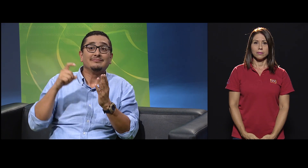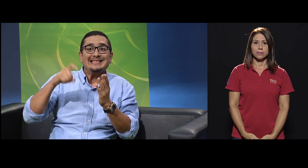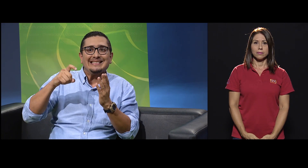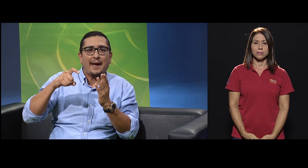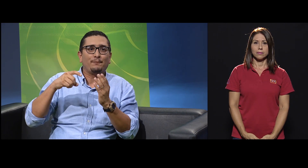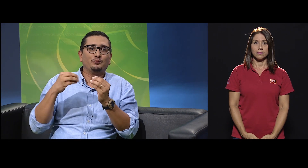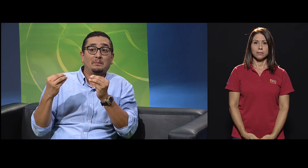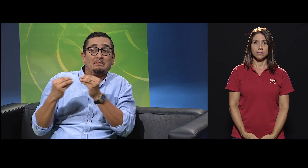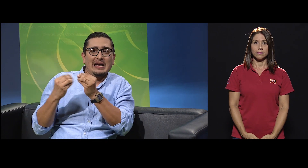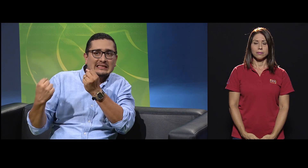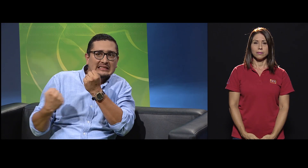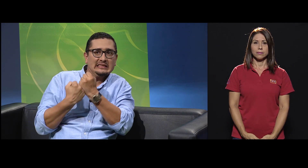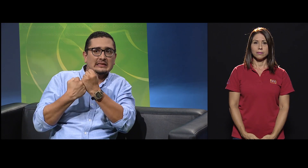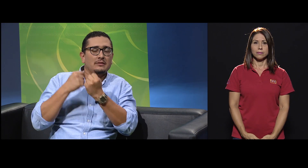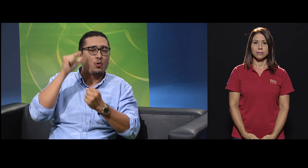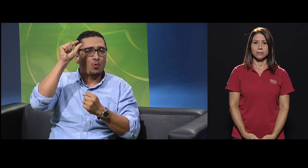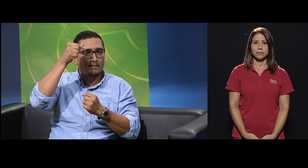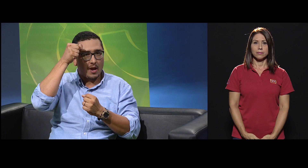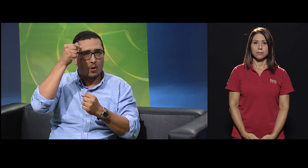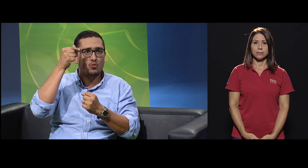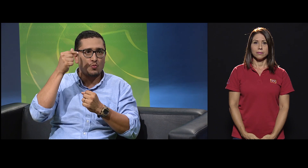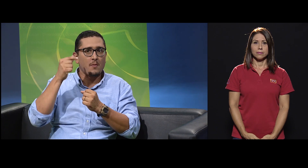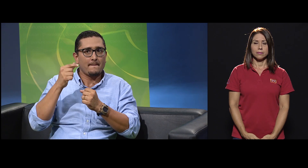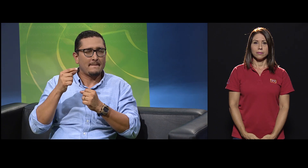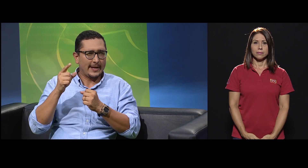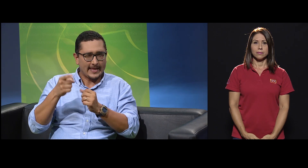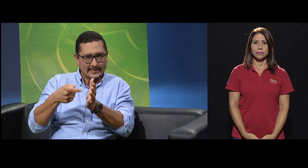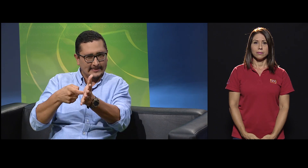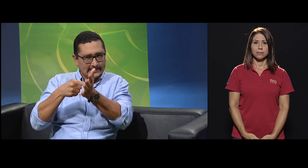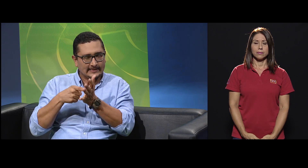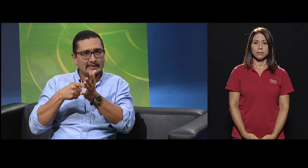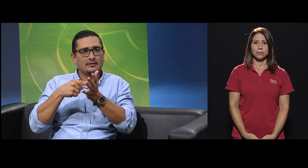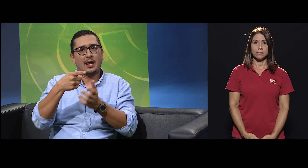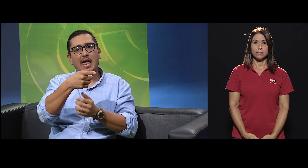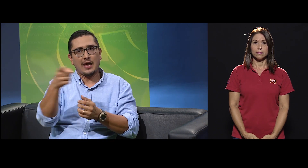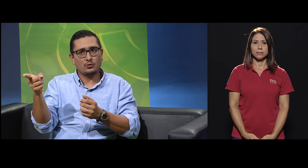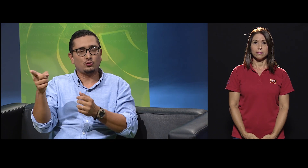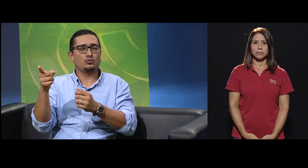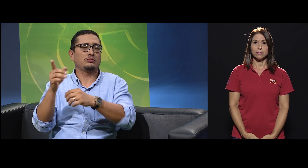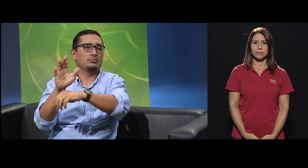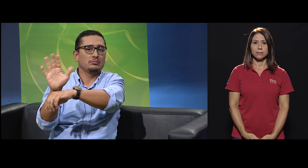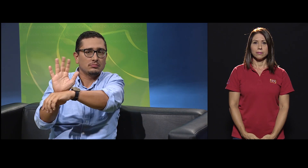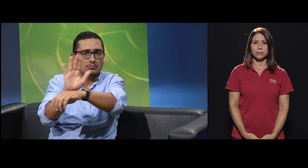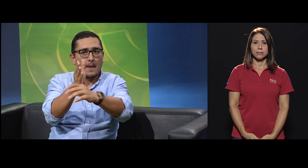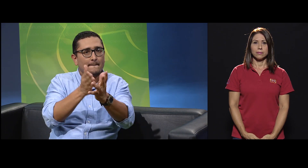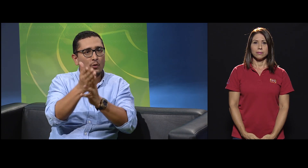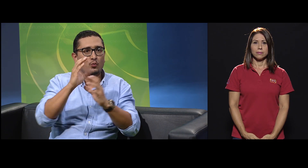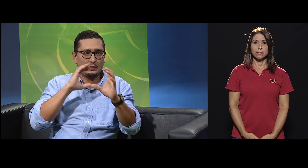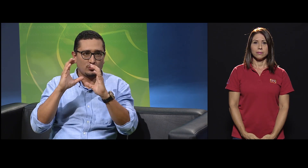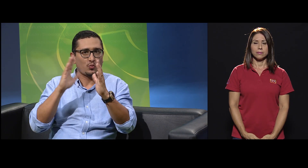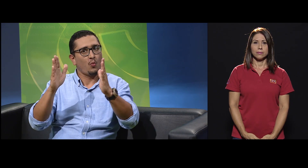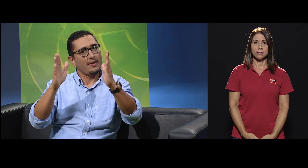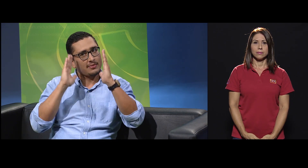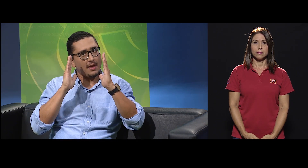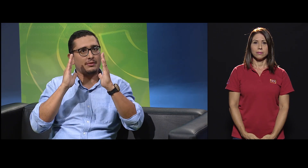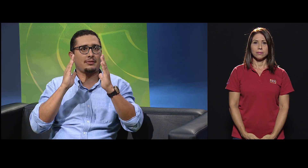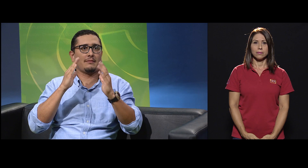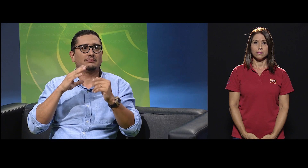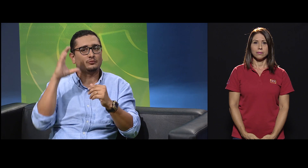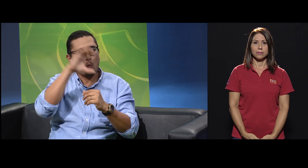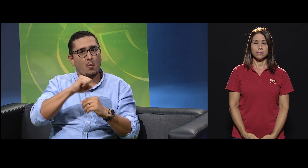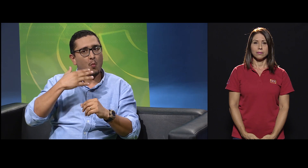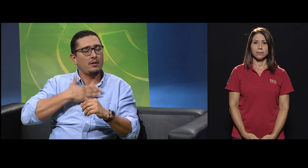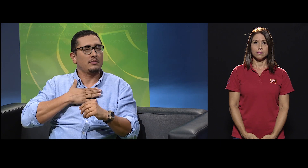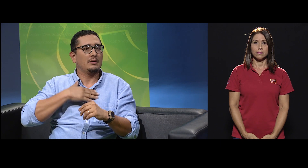entiendan que deben poner atención a nuestras necesidades, que también necesitamos el apoyo del gobierno para que el gobierno pueda exigirles a